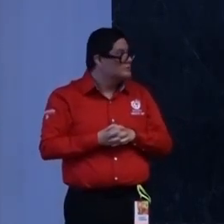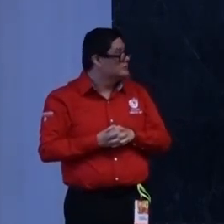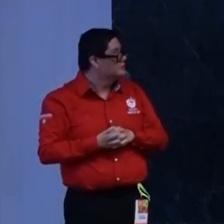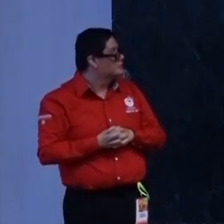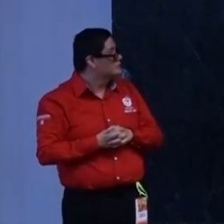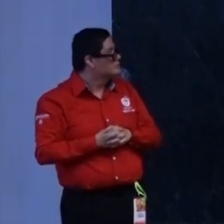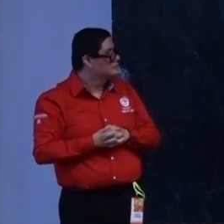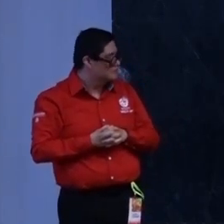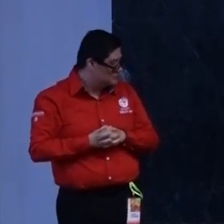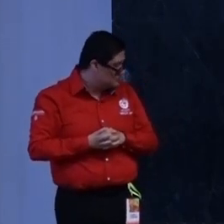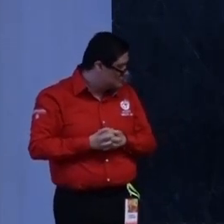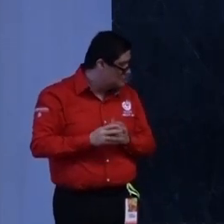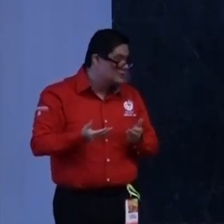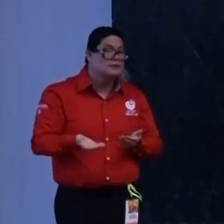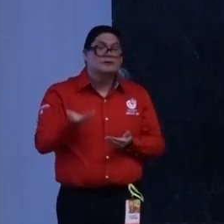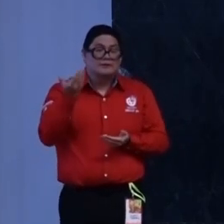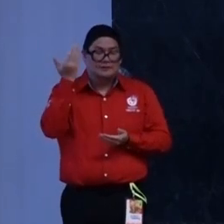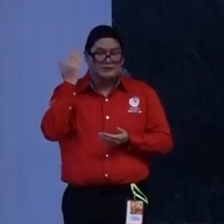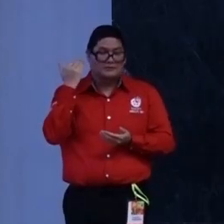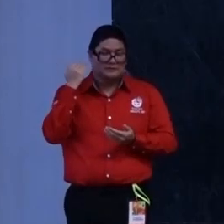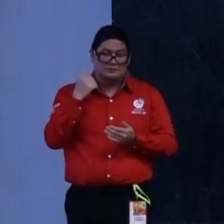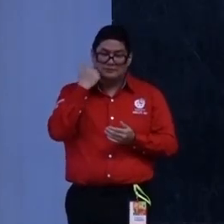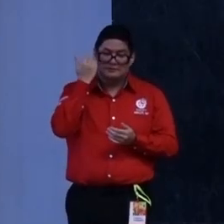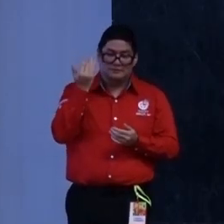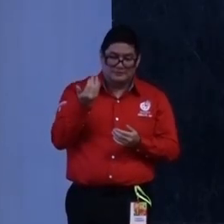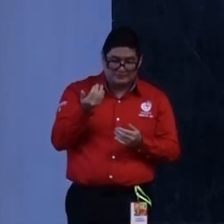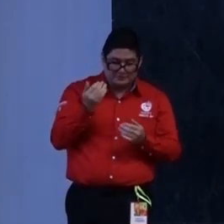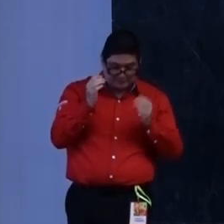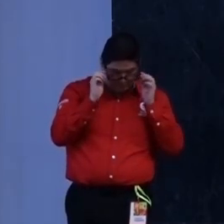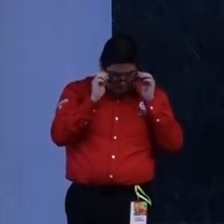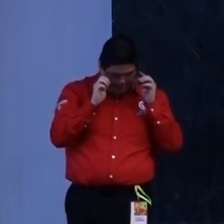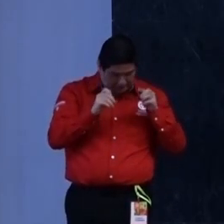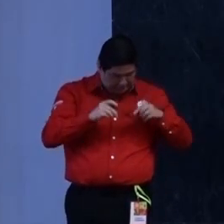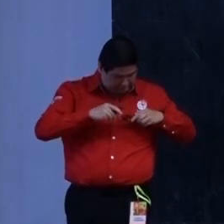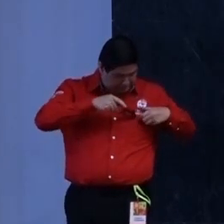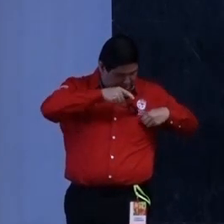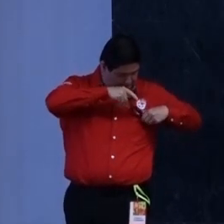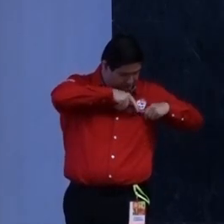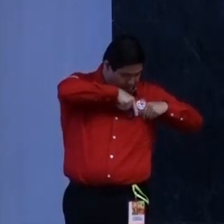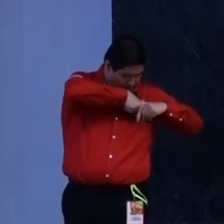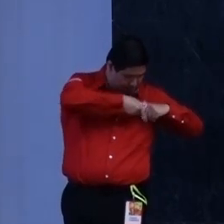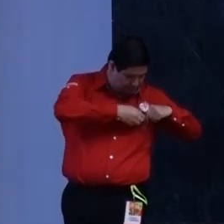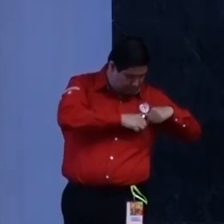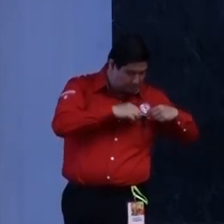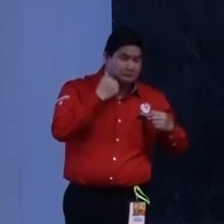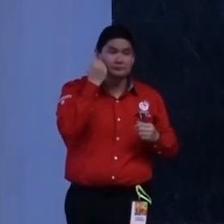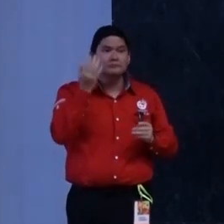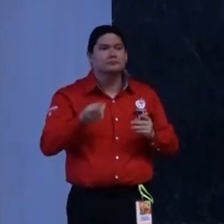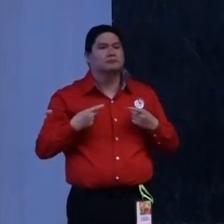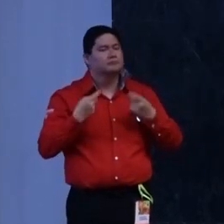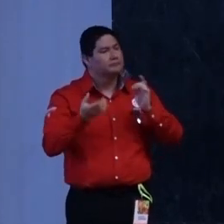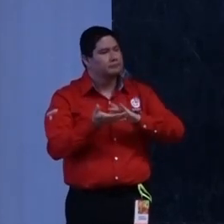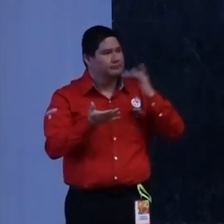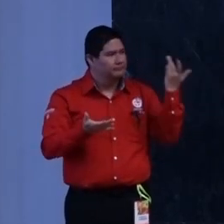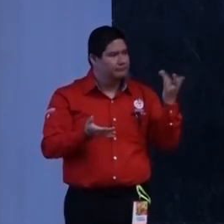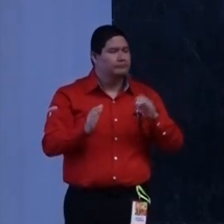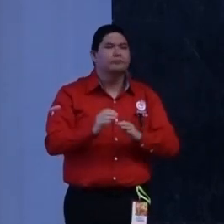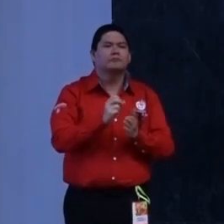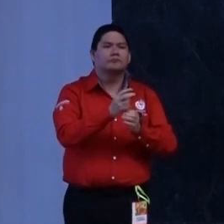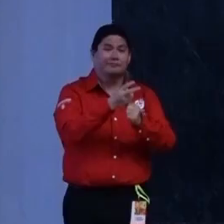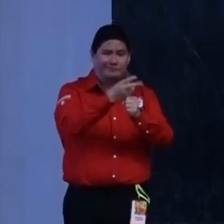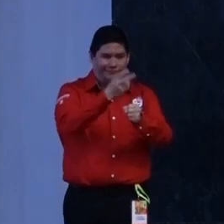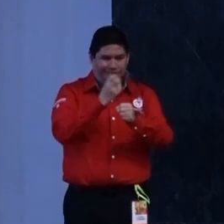Bueno, antes que nada, quiero darte las gracias, Judith, y darte las gracias también a ti, ¿no? Por